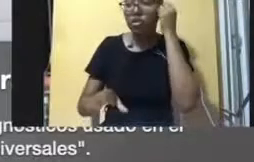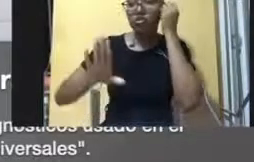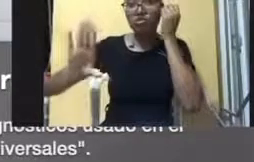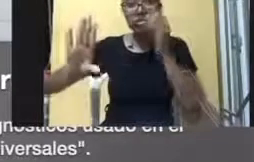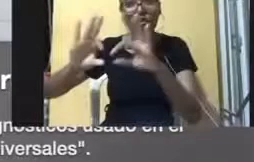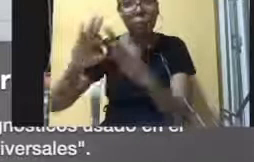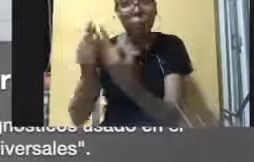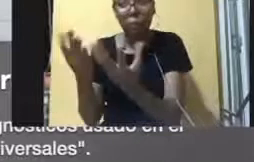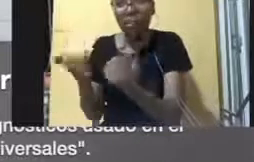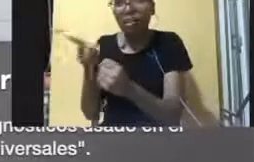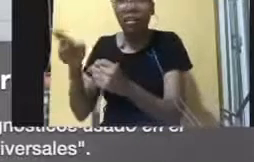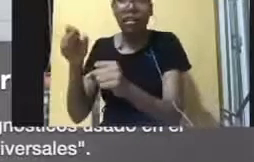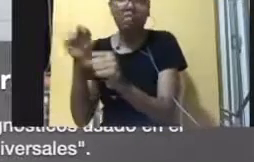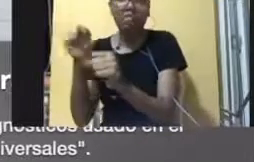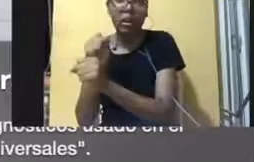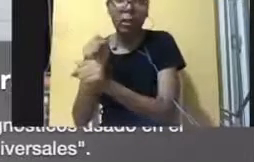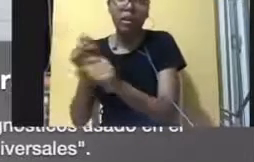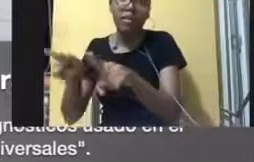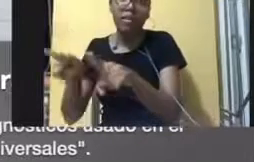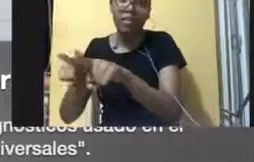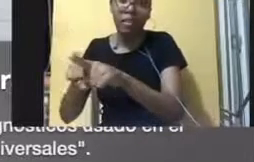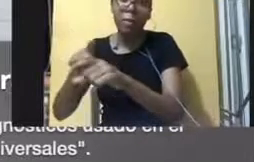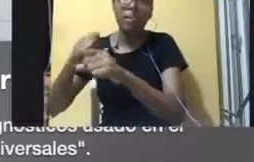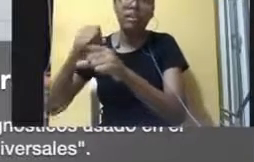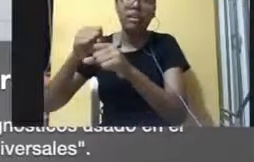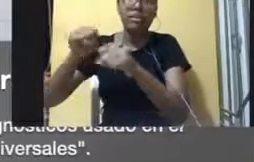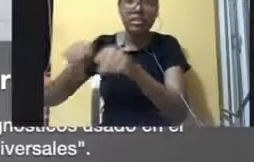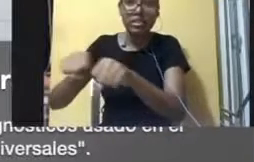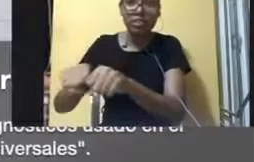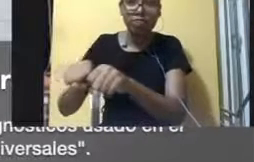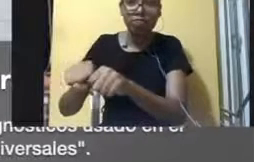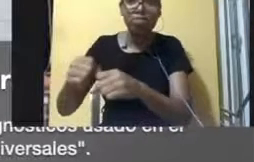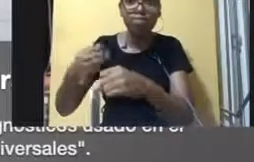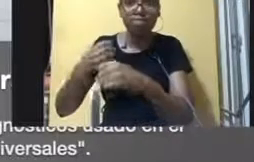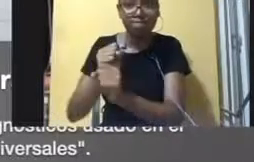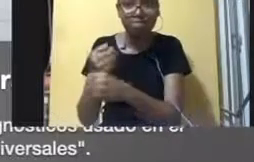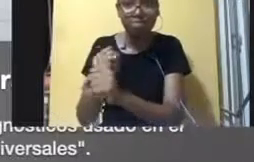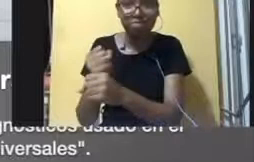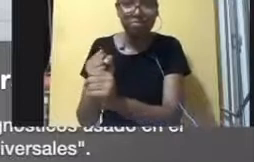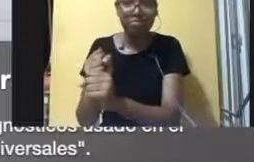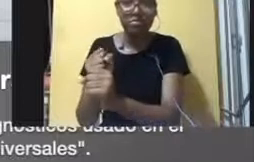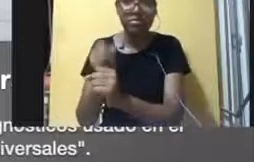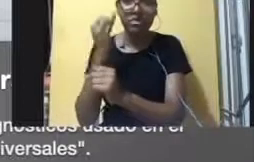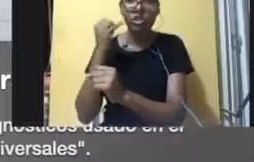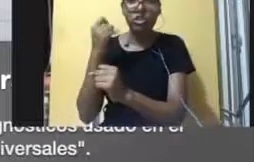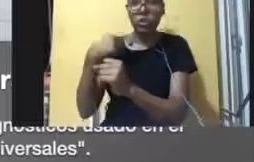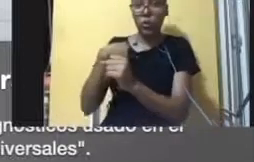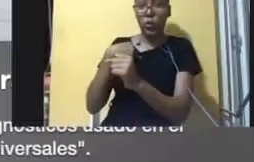trabajo, y vender zapatos como la familia siempre lo ha hecho. Si yo como psicóloga